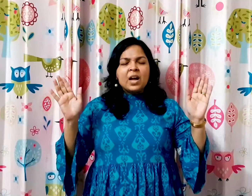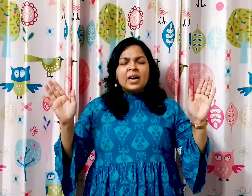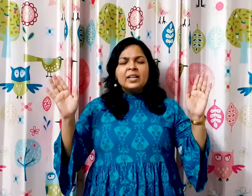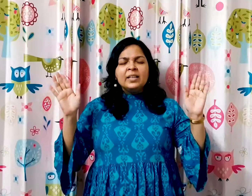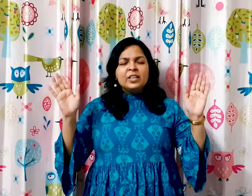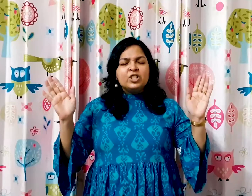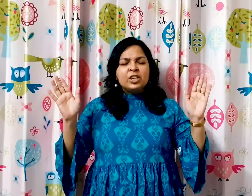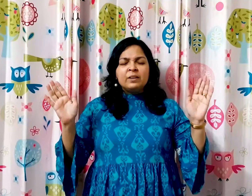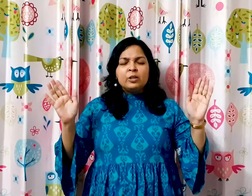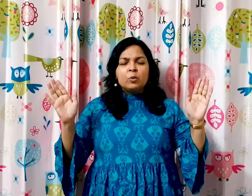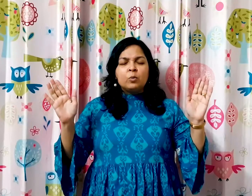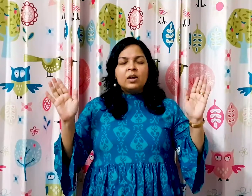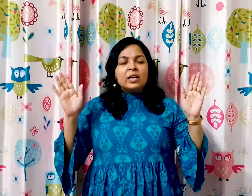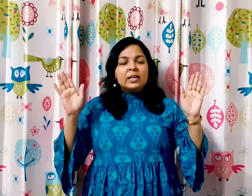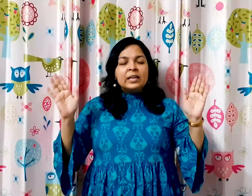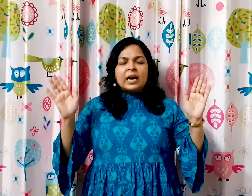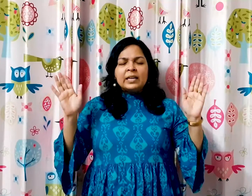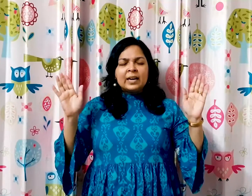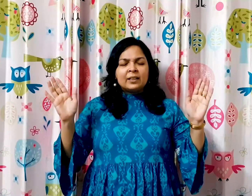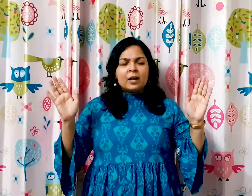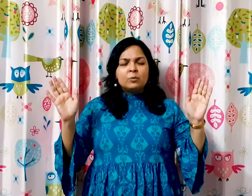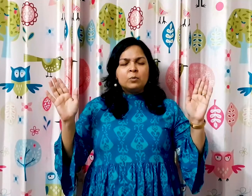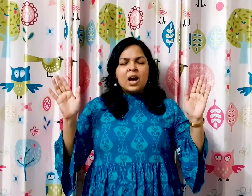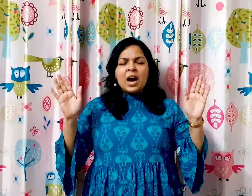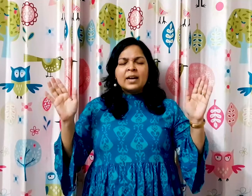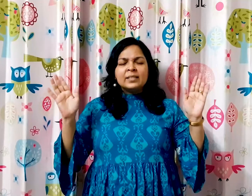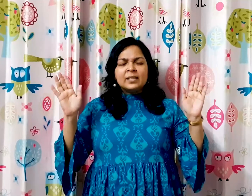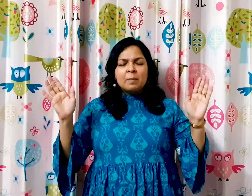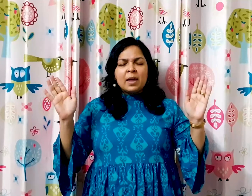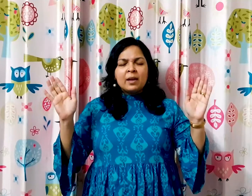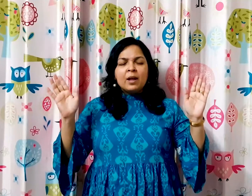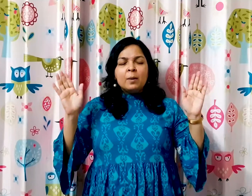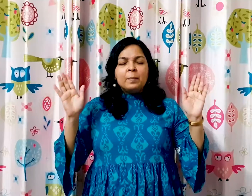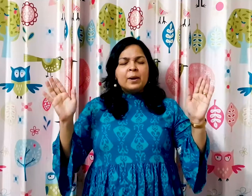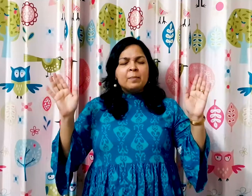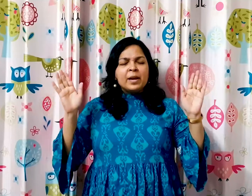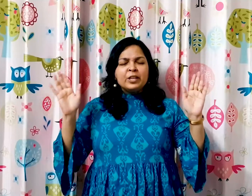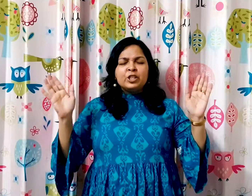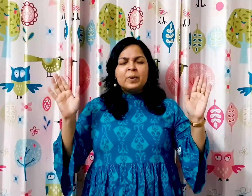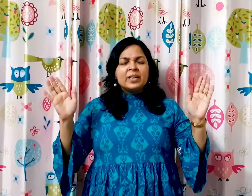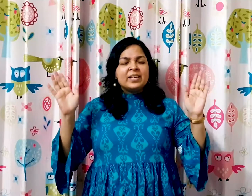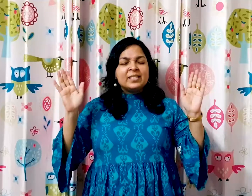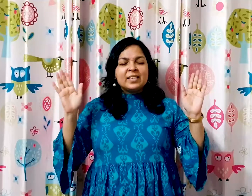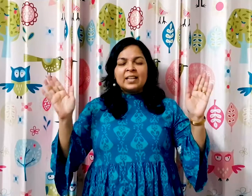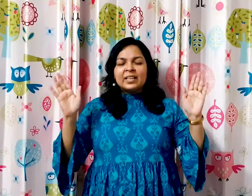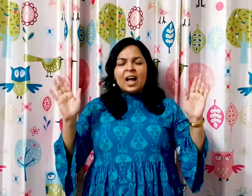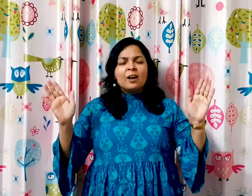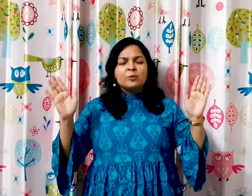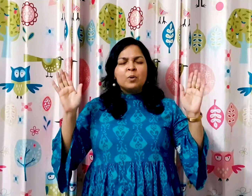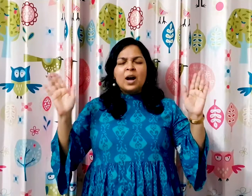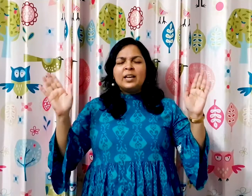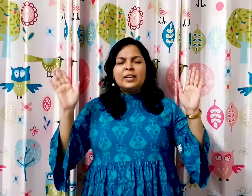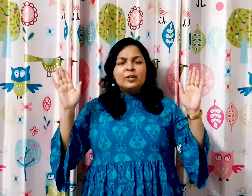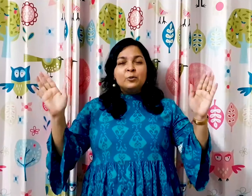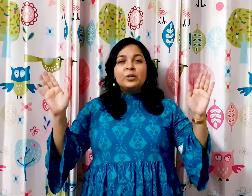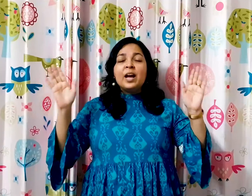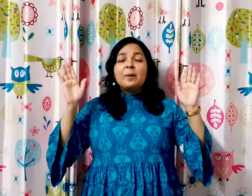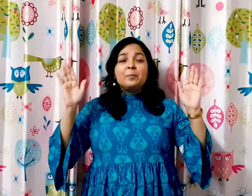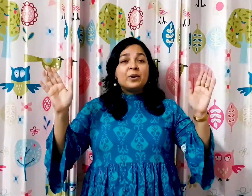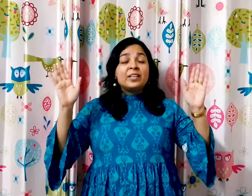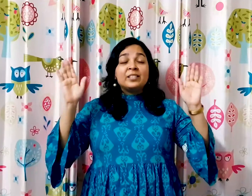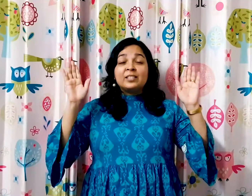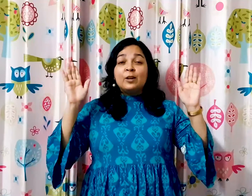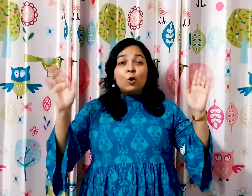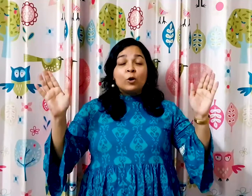द्वारा अनंत जीवन को ग्रहण करता हूँ। आज से मैं परमेश्वर की संतान हूँ।